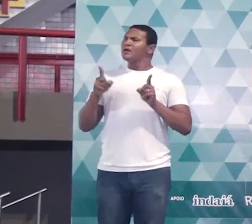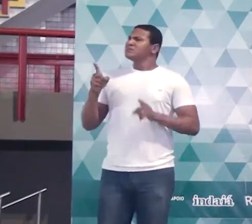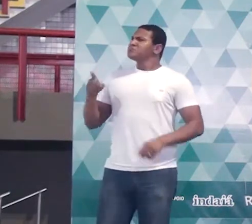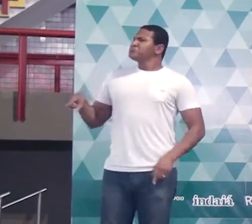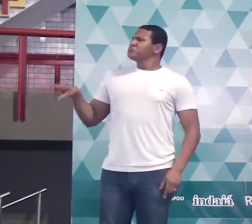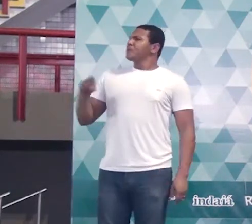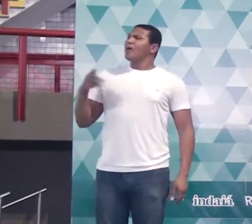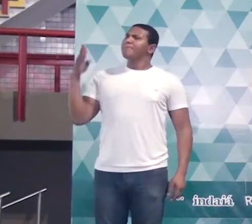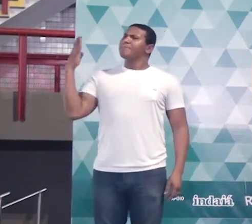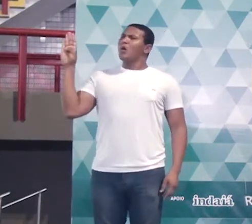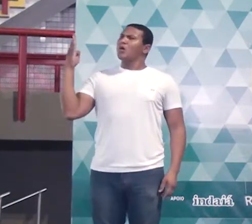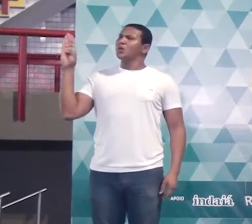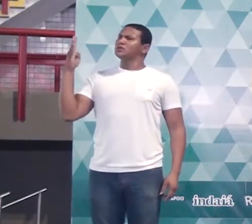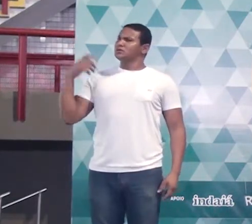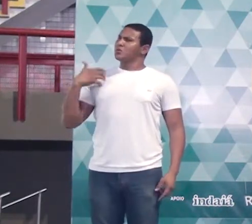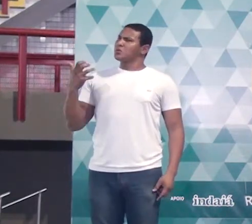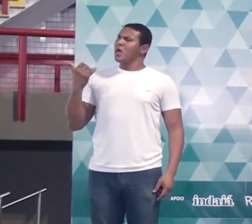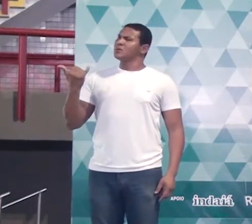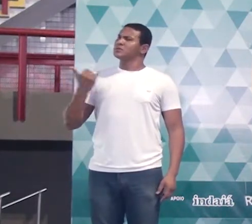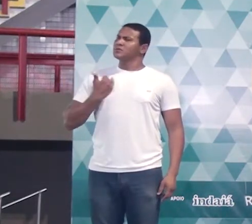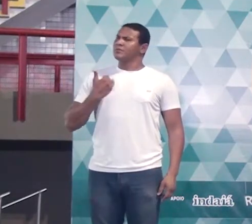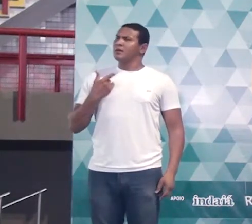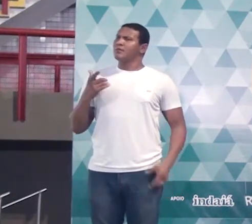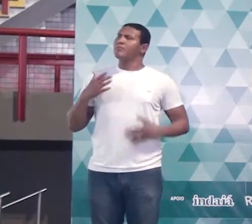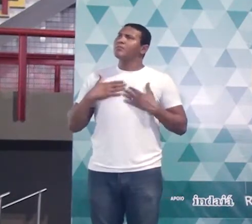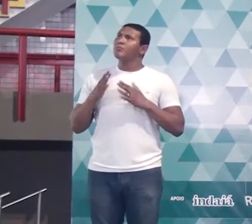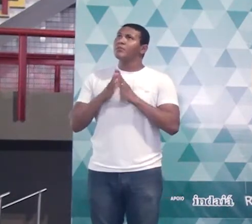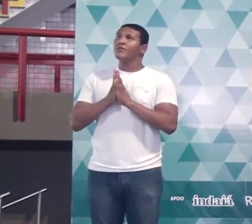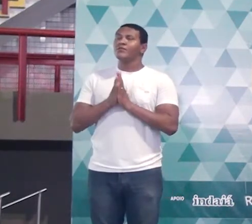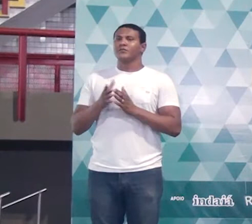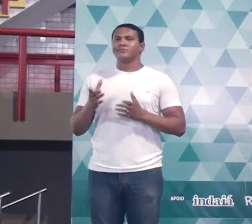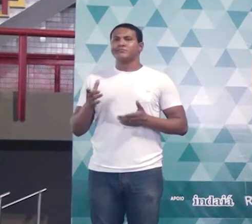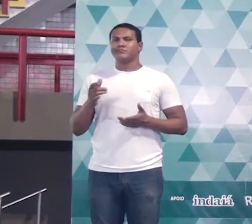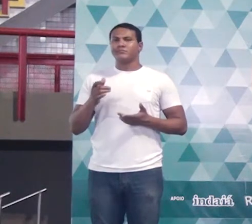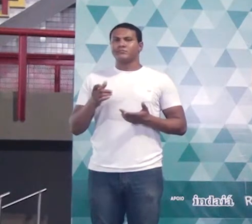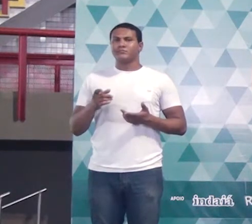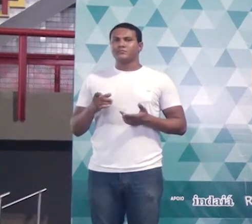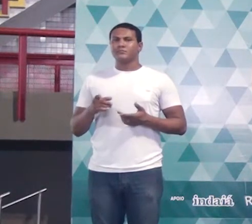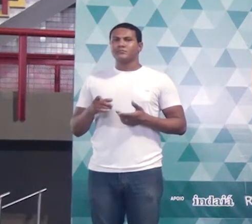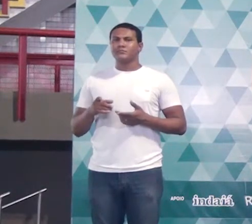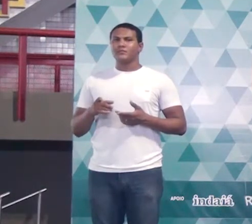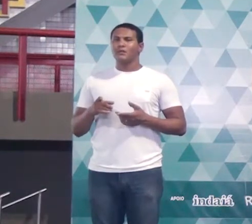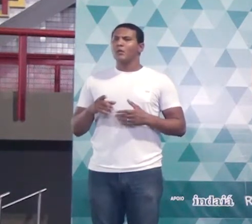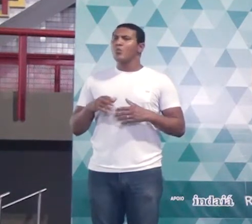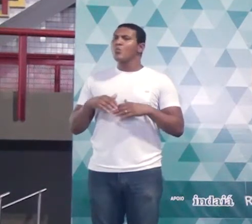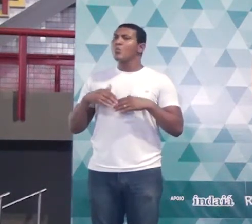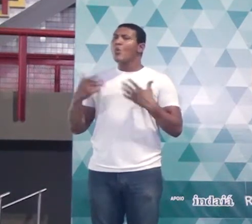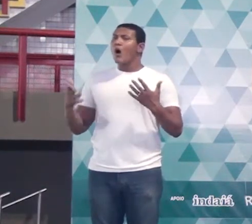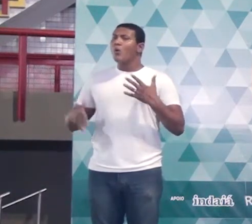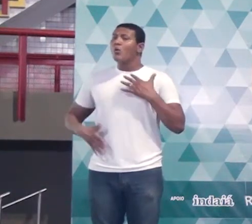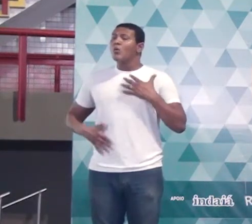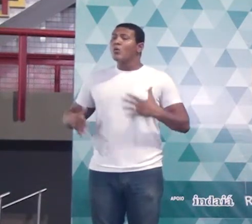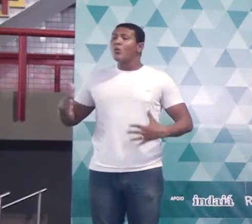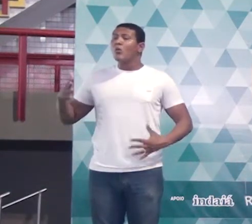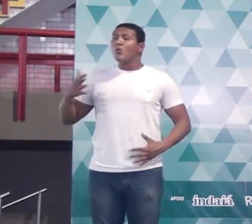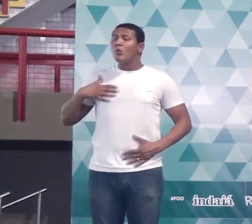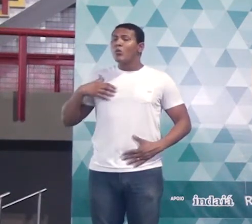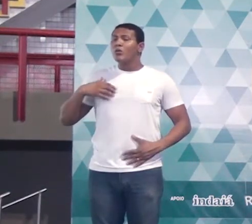eu gostaria de sair daqui hoje com a resposta. Qual é o órgão do corpo